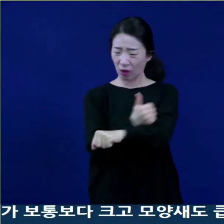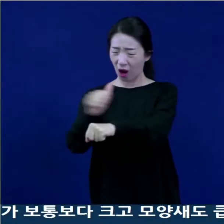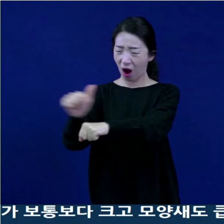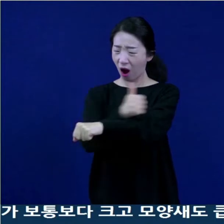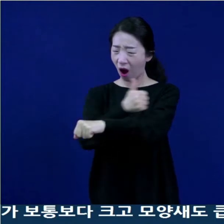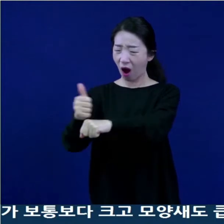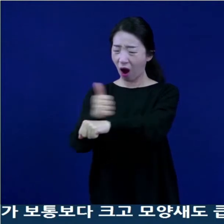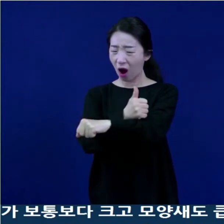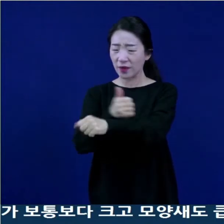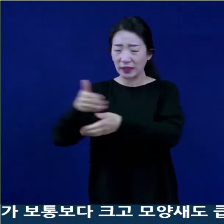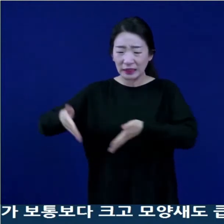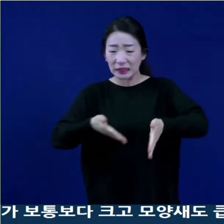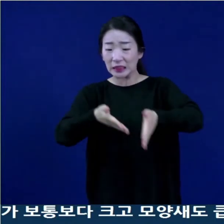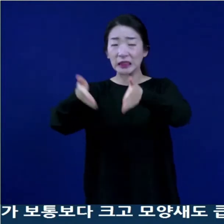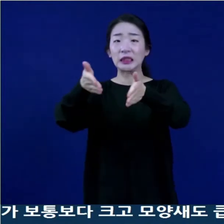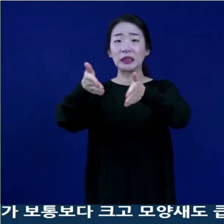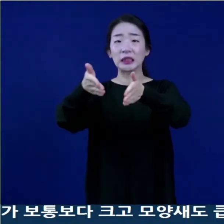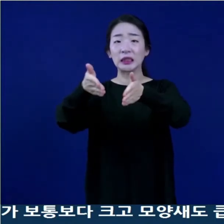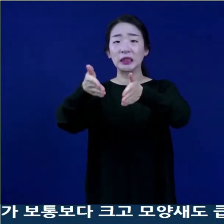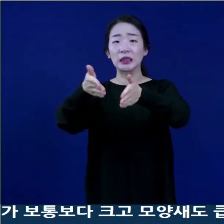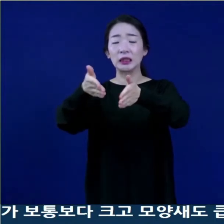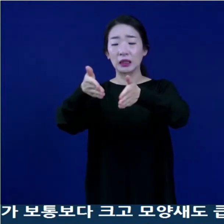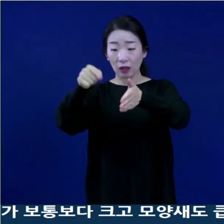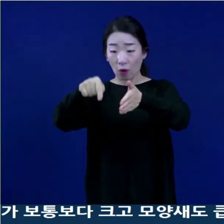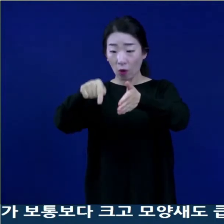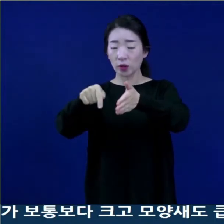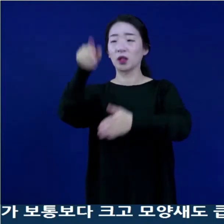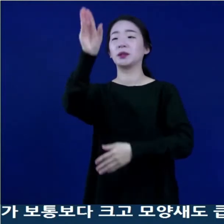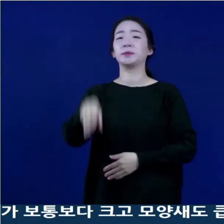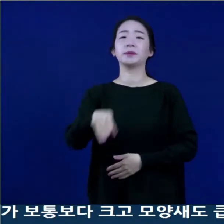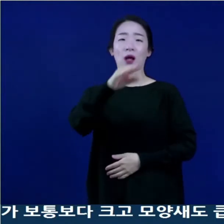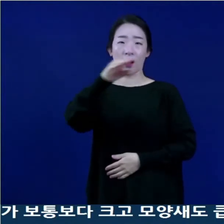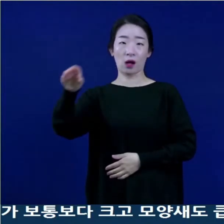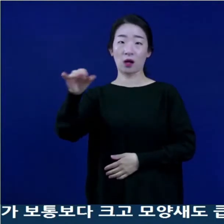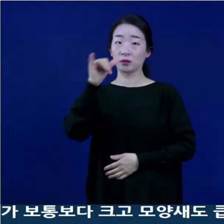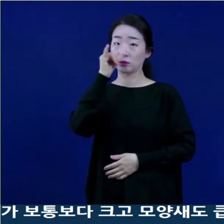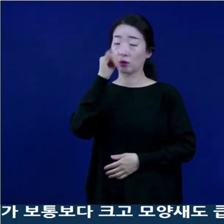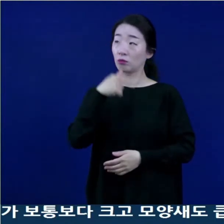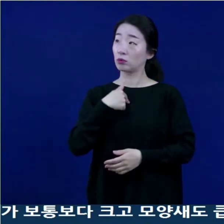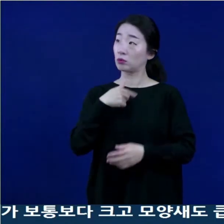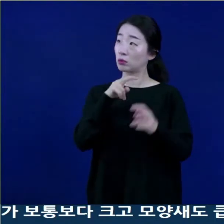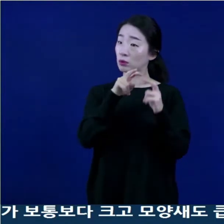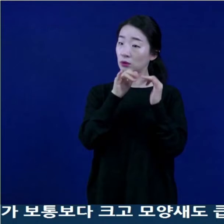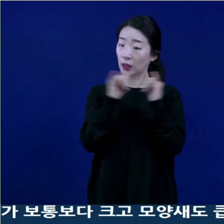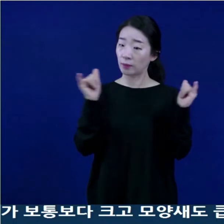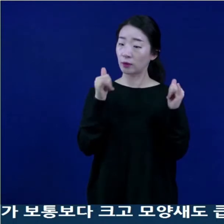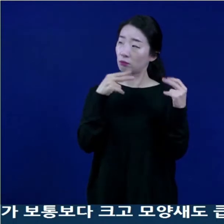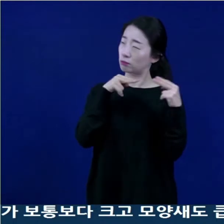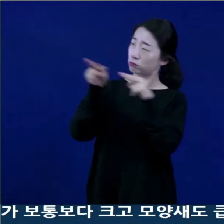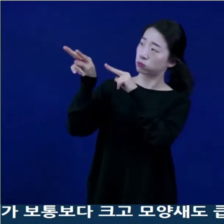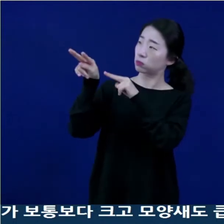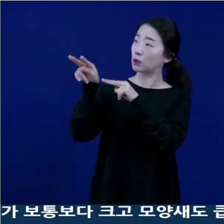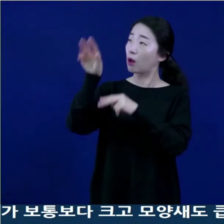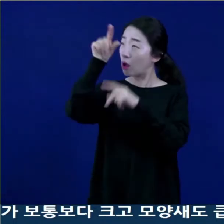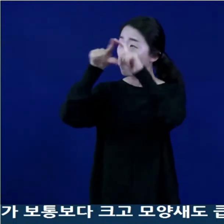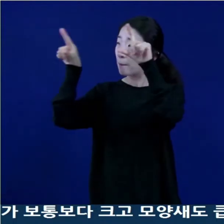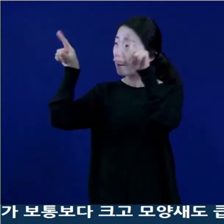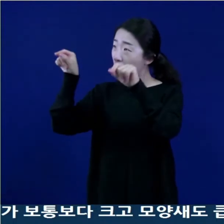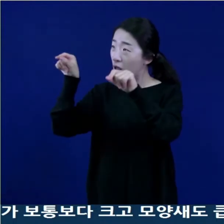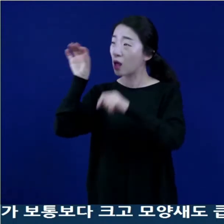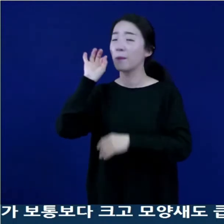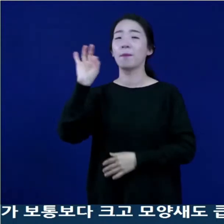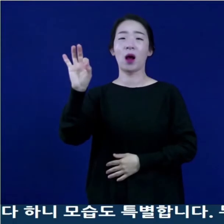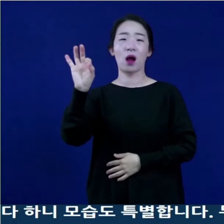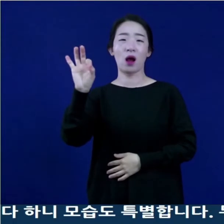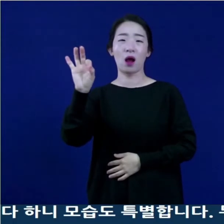세워졌습니다. 그래서 사람들이 눈으로 그 패의 내용을 읽을 수 있었다. 이것이